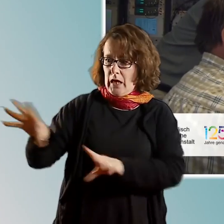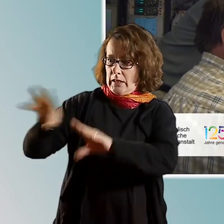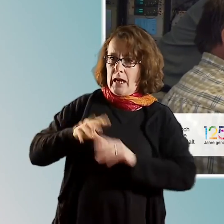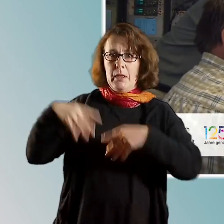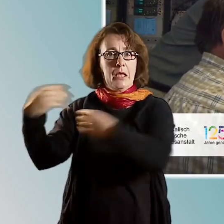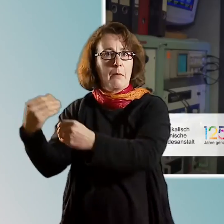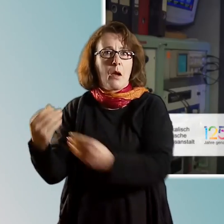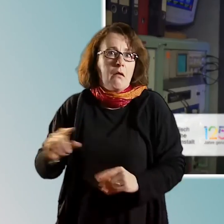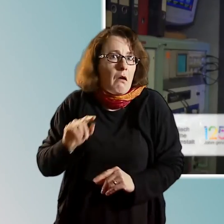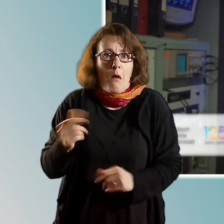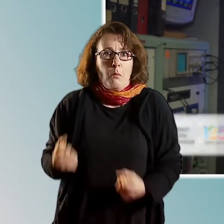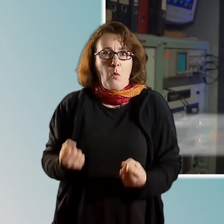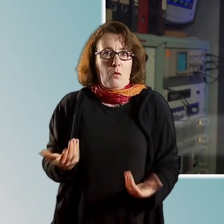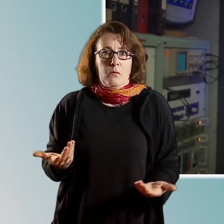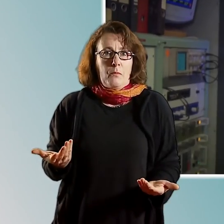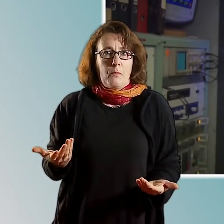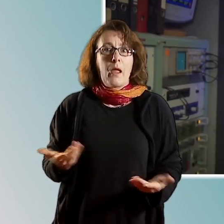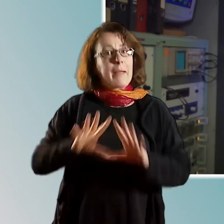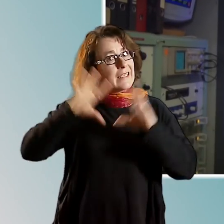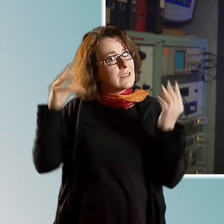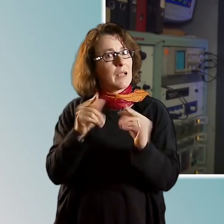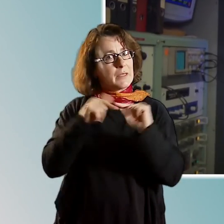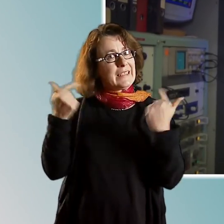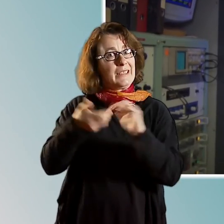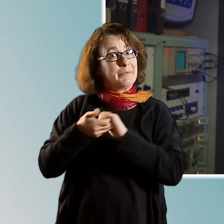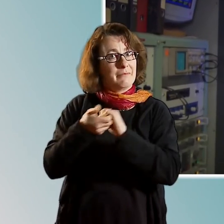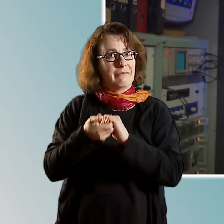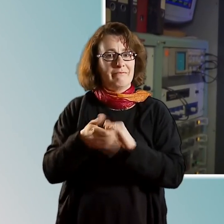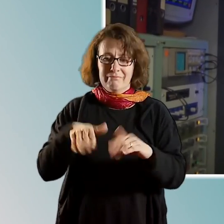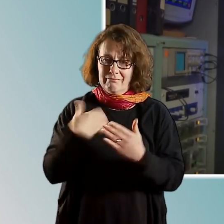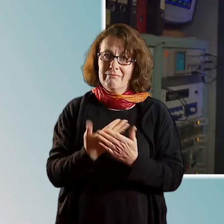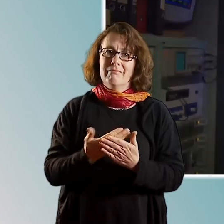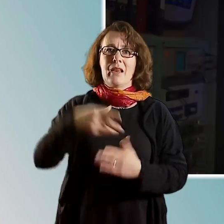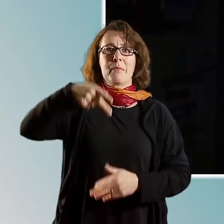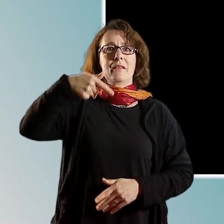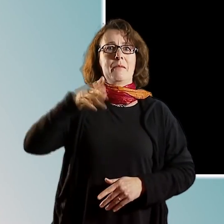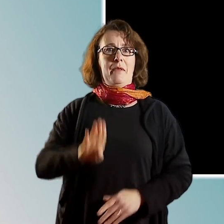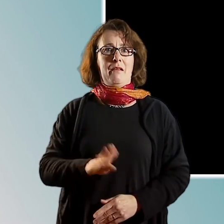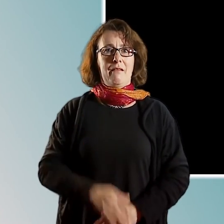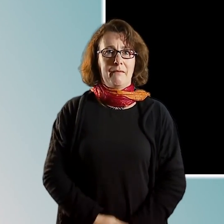Arbeit vom anderen machen kann. Aber insgesamt ist es ein Team. Es ist die PTB.